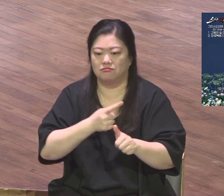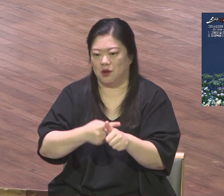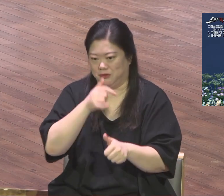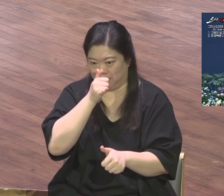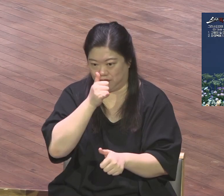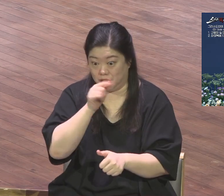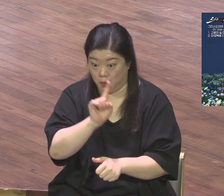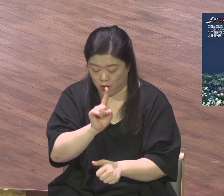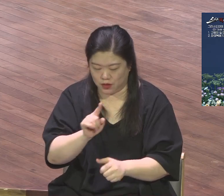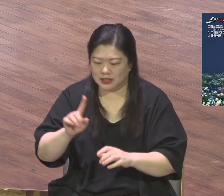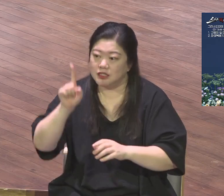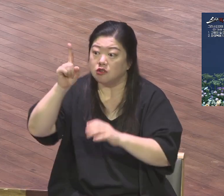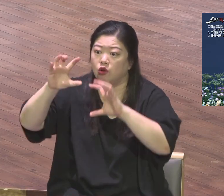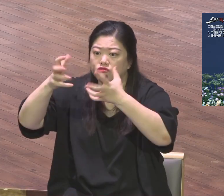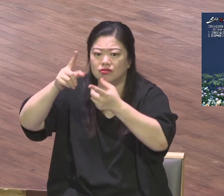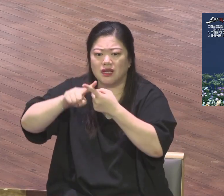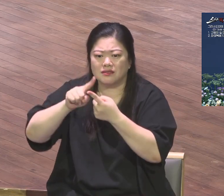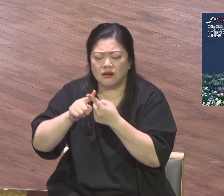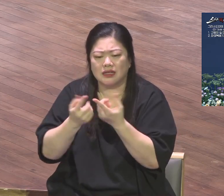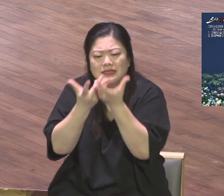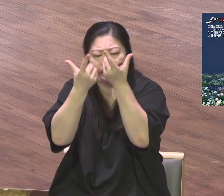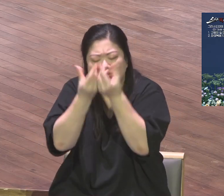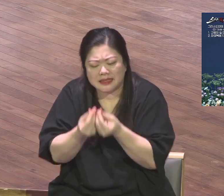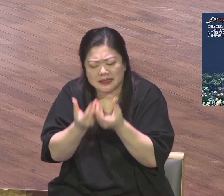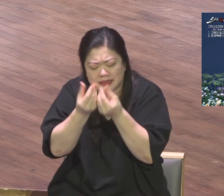살게 될 영원한 천국을 말하는 것이지만은